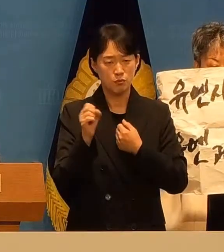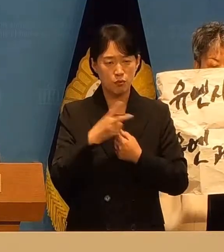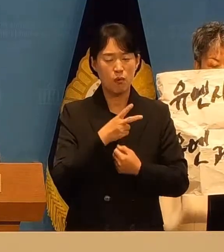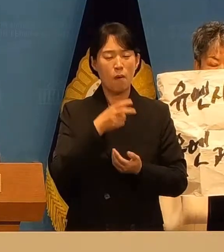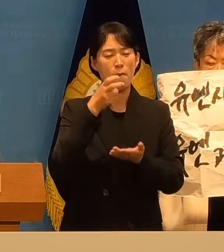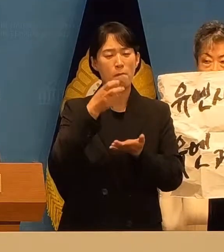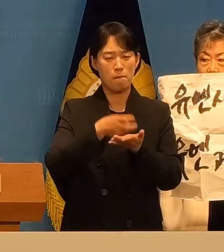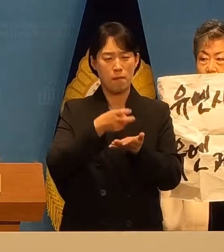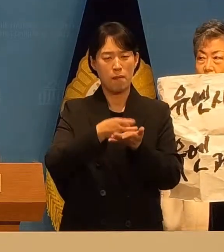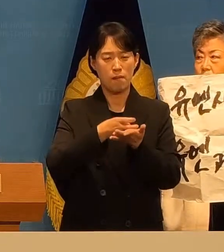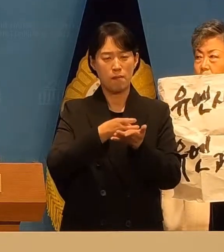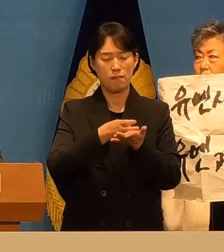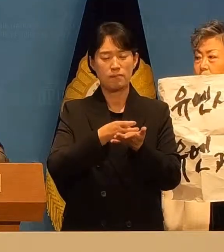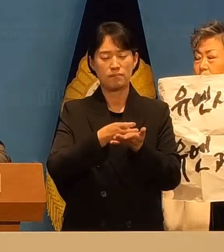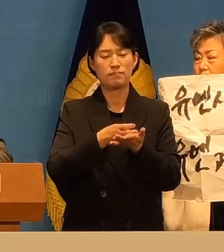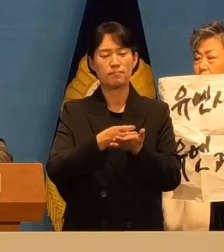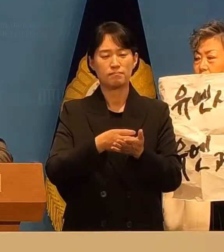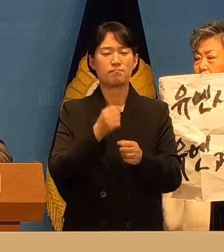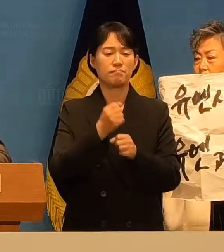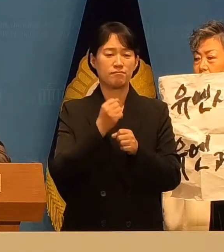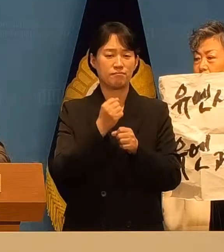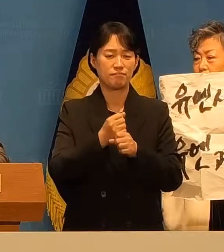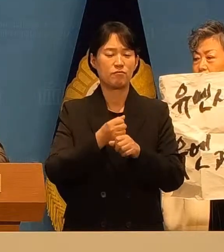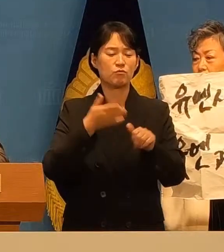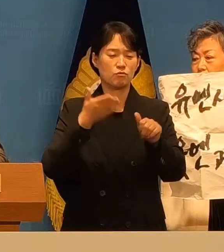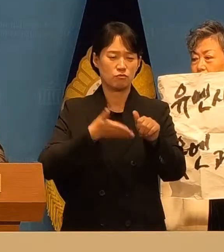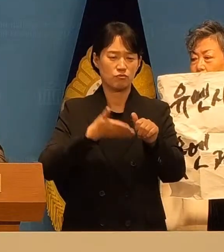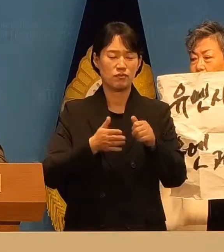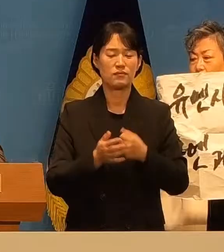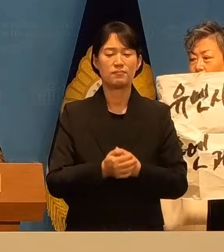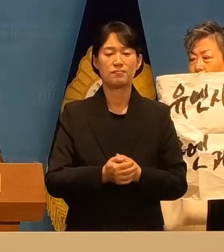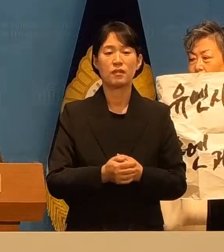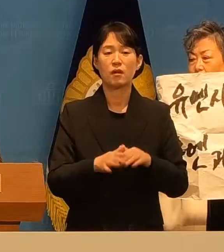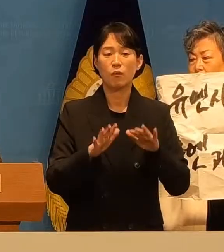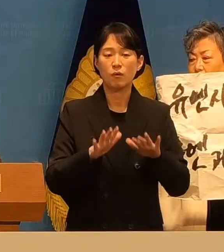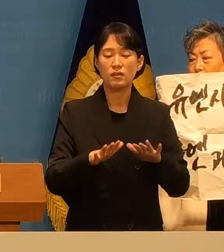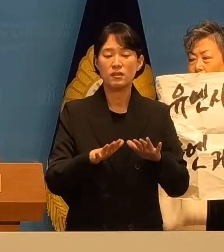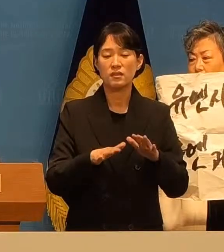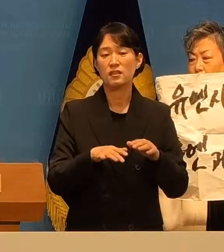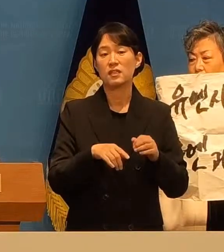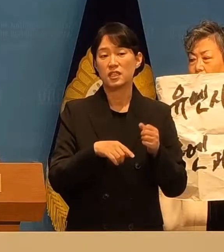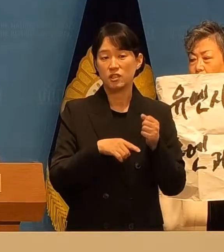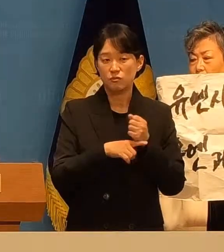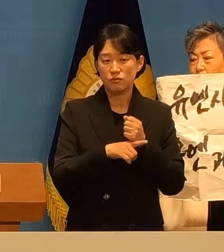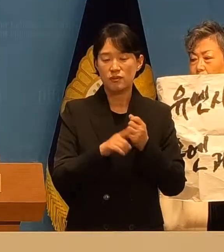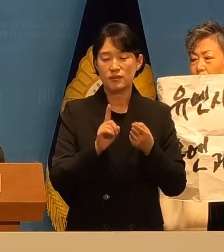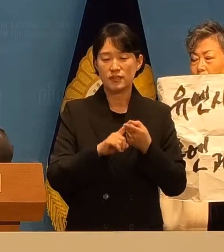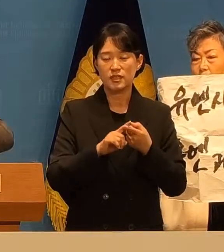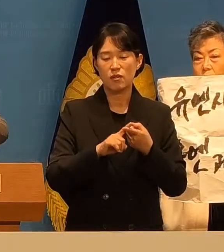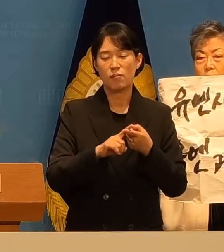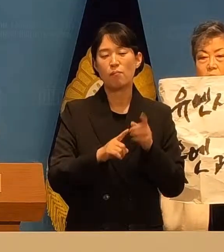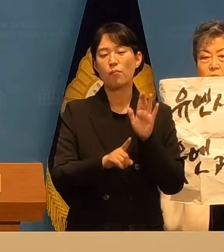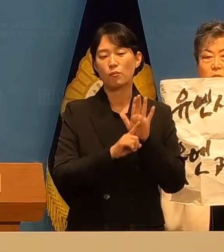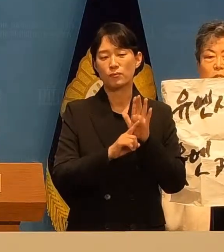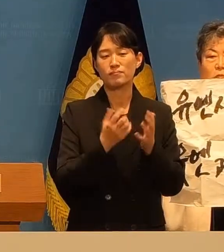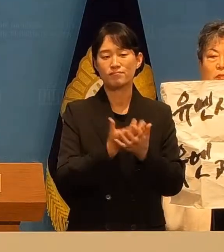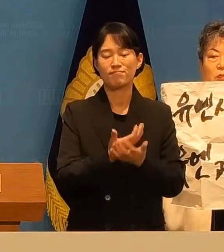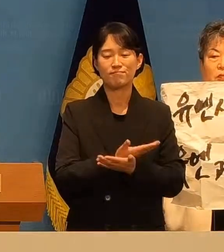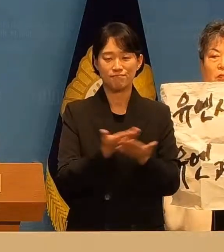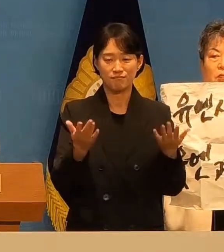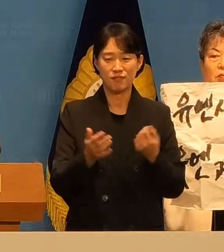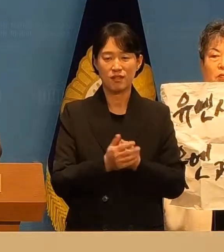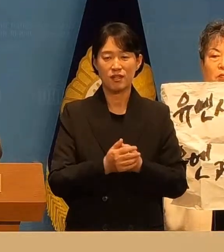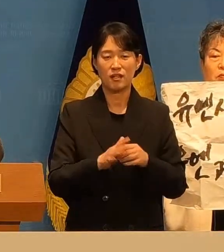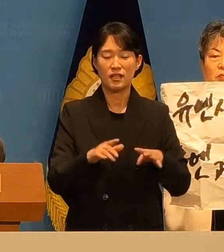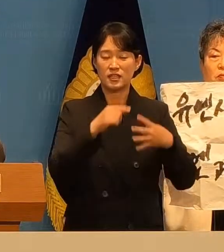촉구 기자회견입니다. 자세한 그 기자회견 취지는 보도자료를 참조해 주시고요. 오늘 진행 순서를 한꺼번에